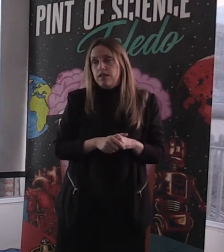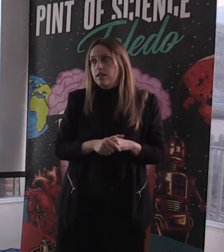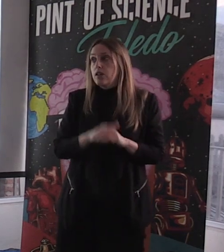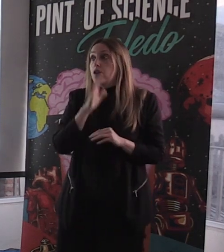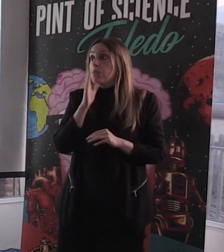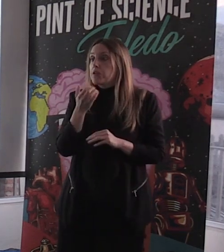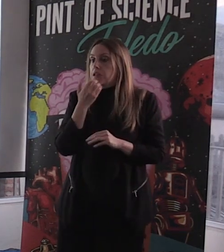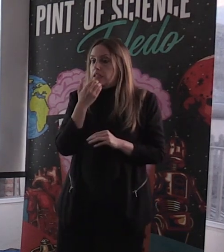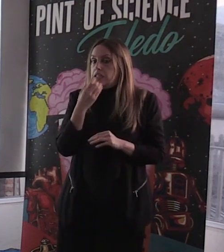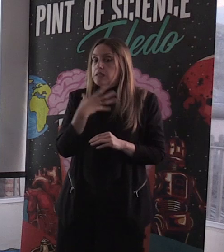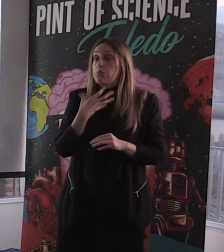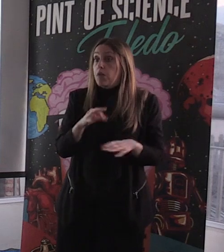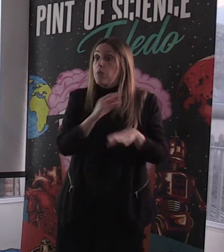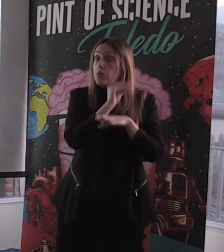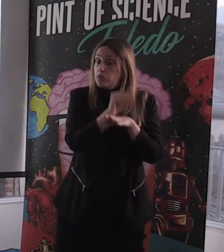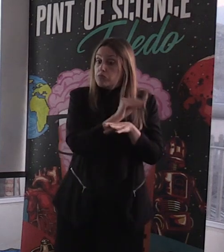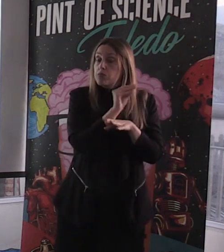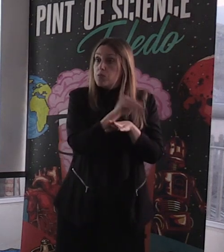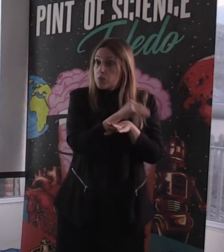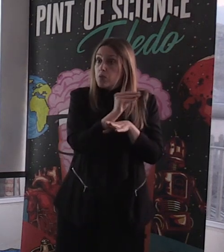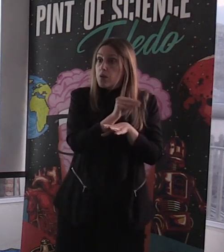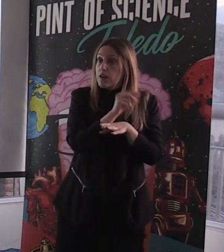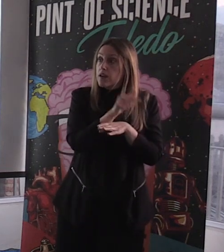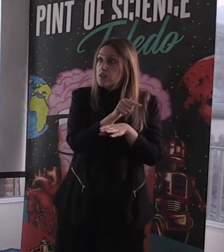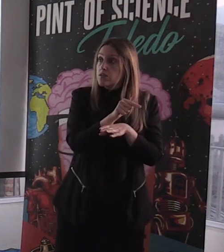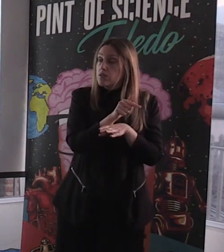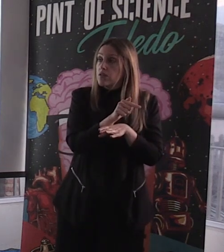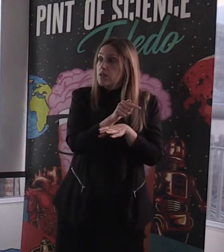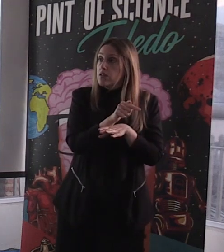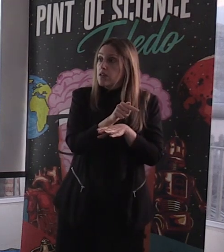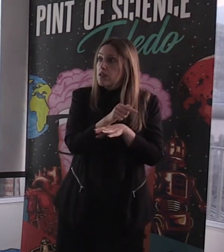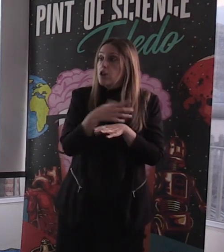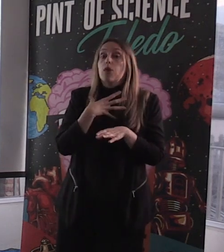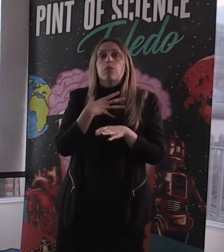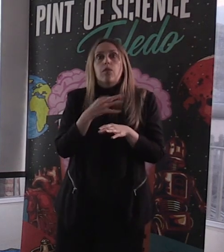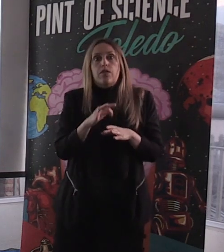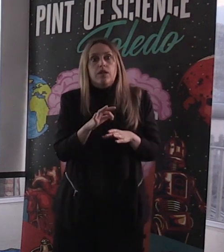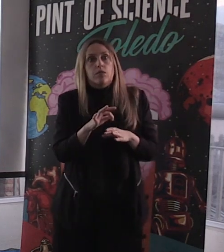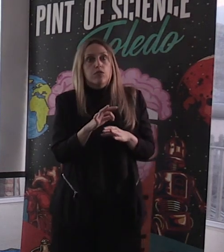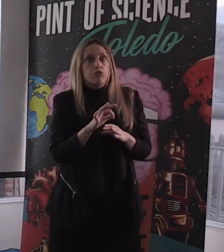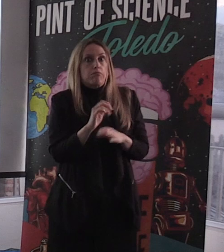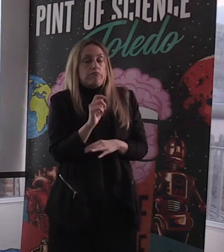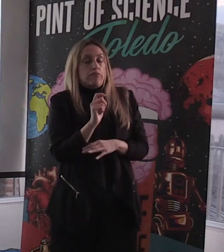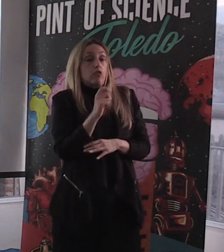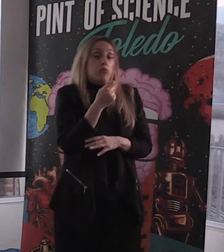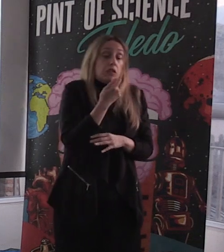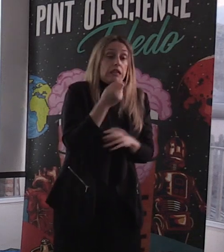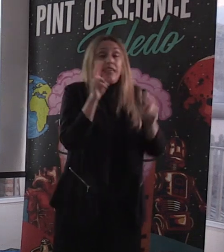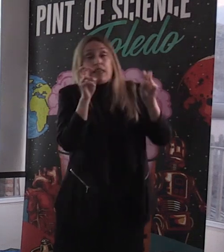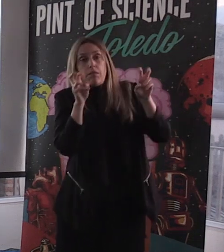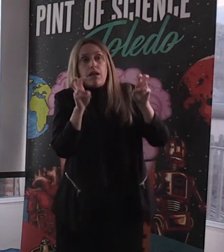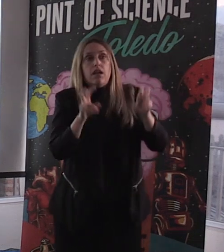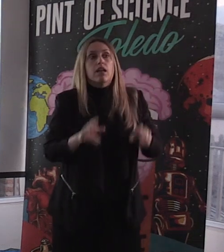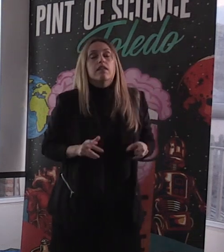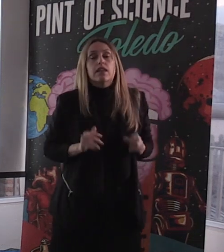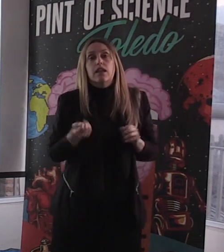curar esta, quizás ya tenemos una manera de abordar el tema de la inmortalidad. Voy a